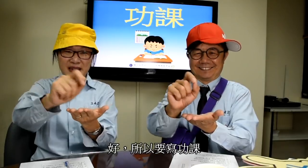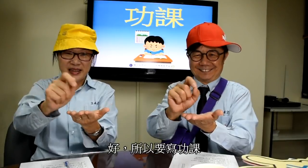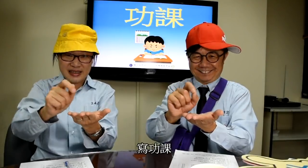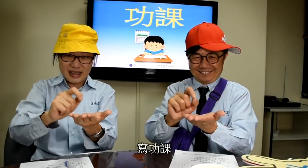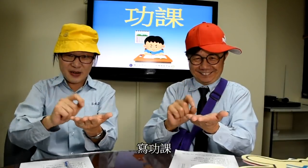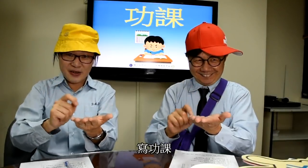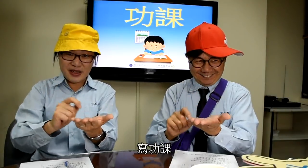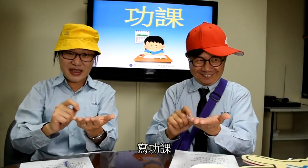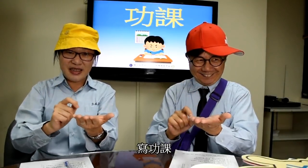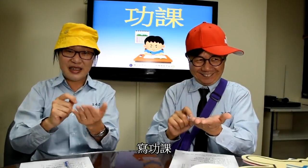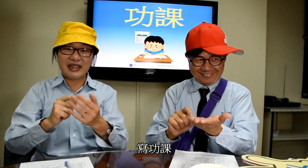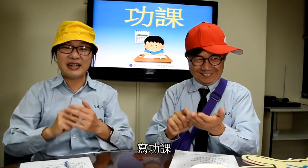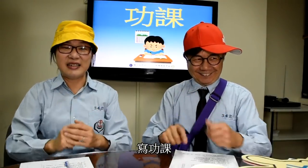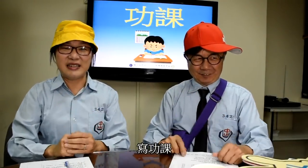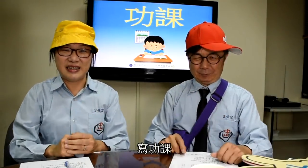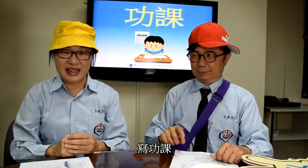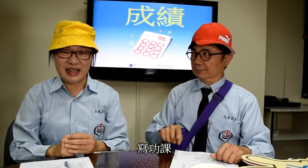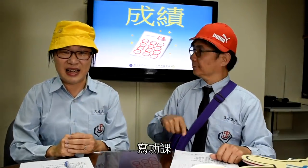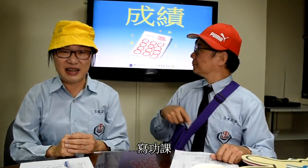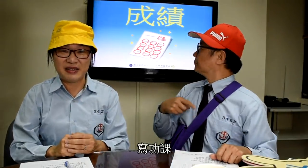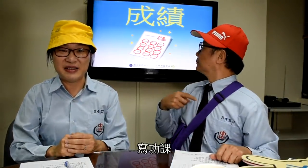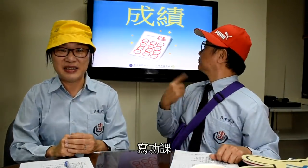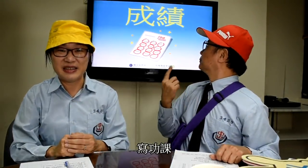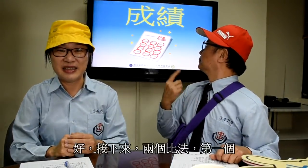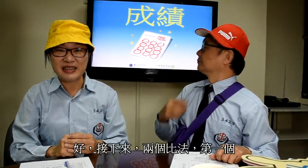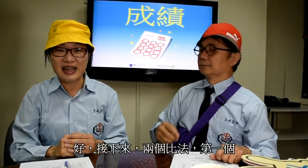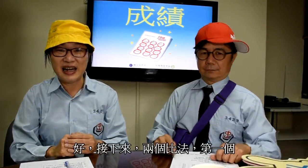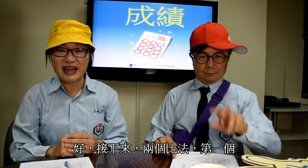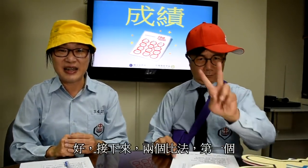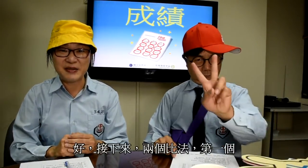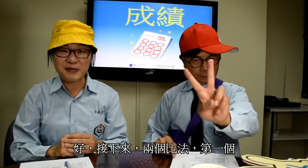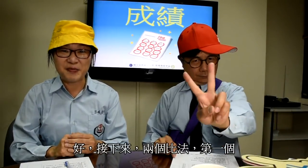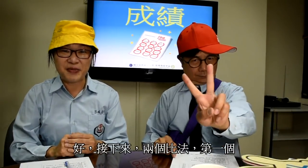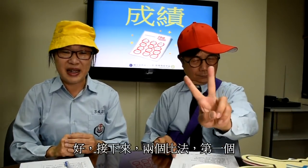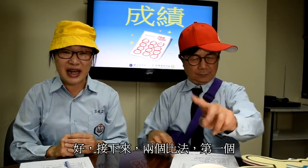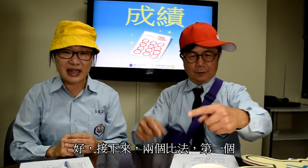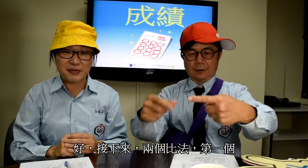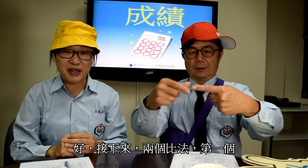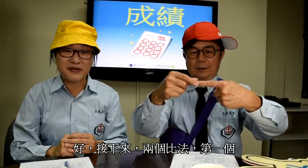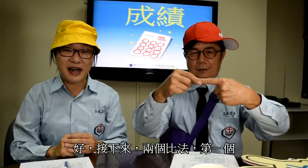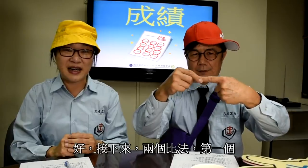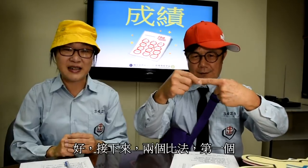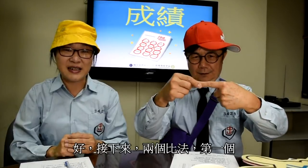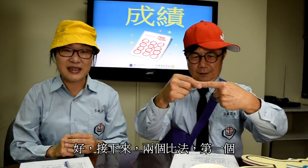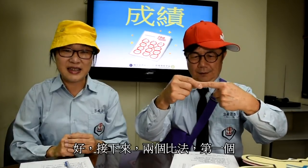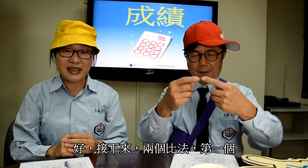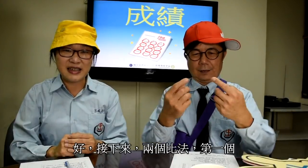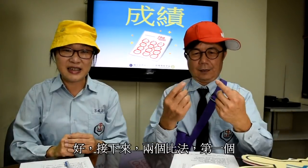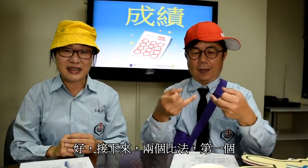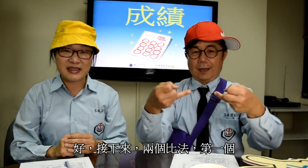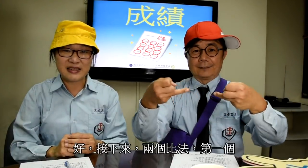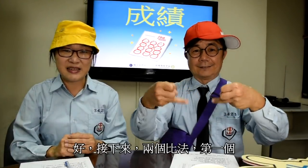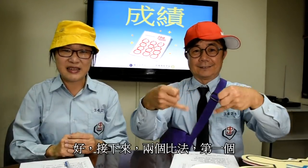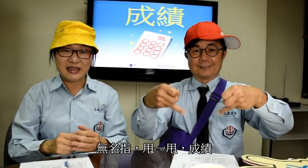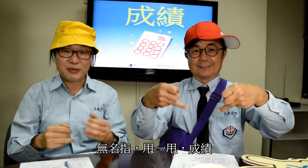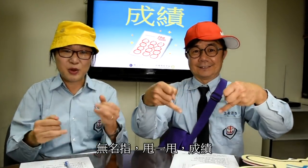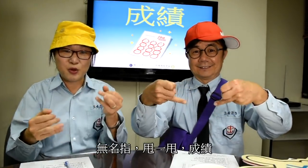写功课。好，接下来两个笔法，第一个无名